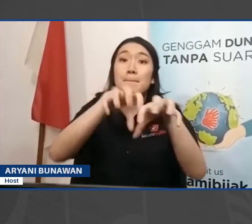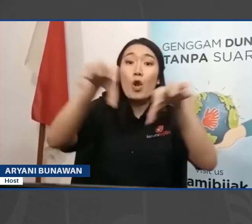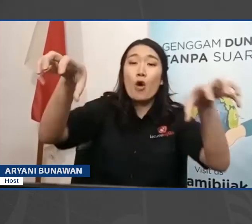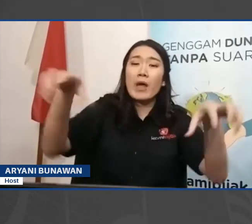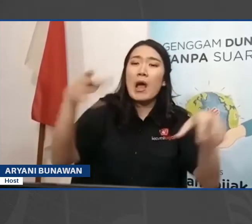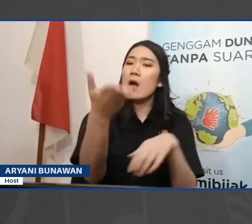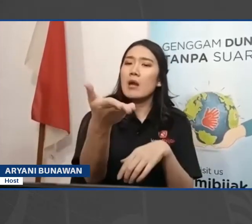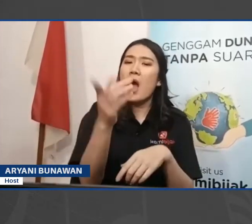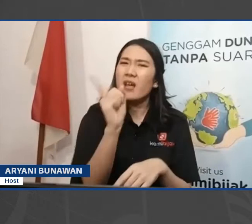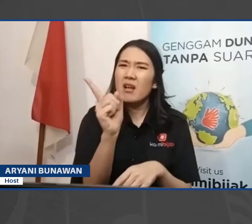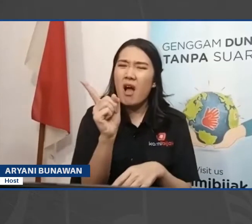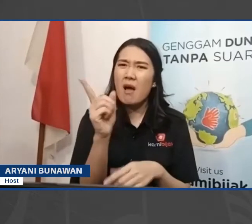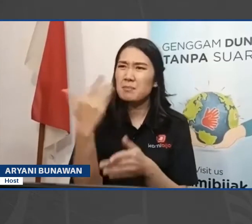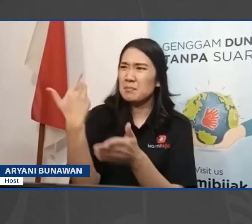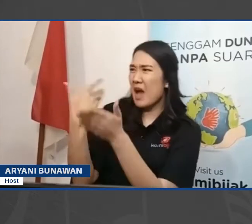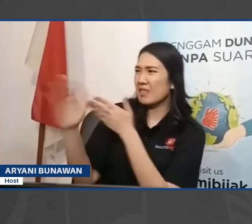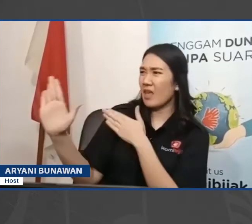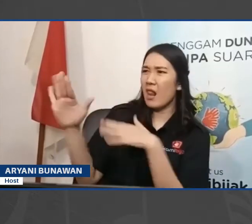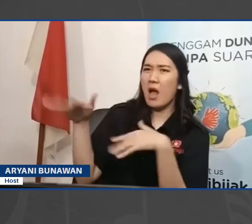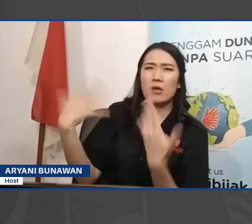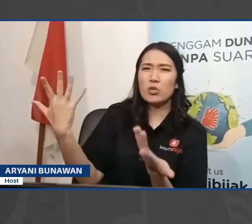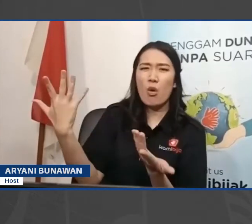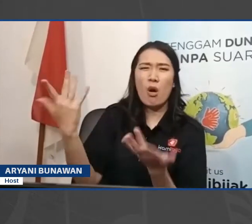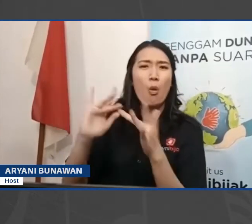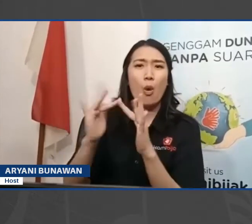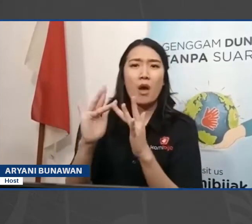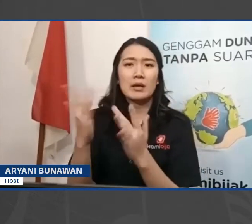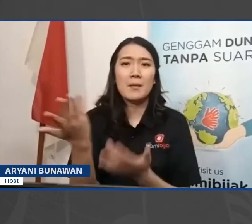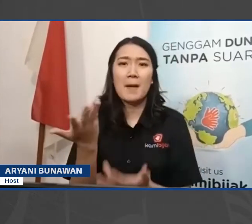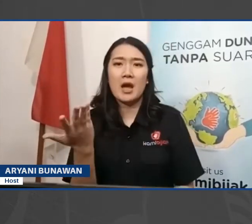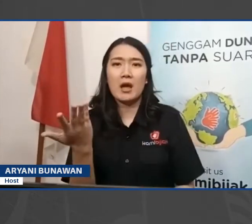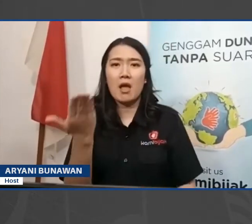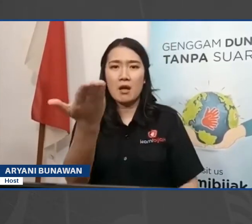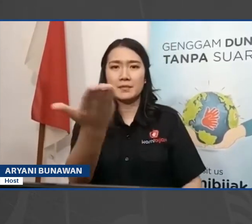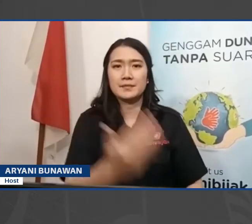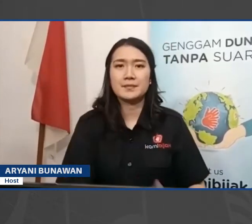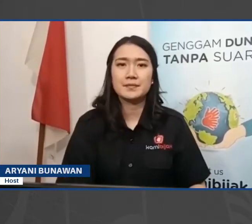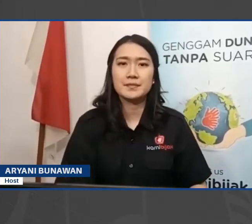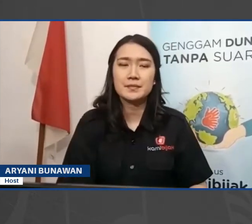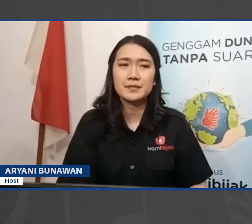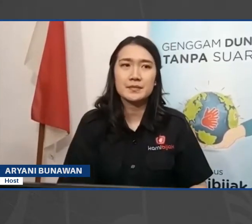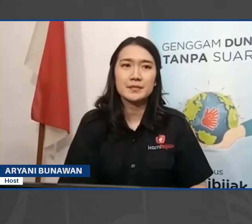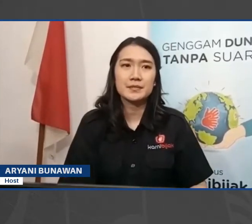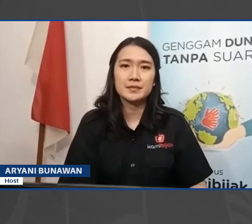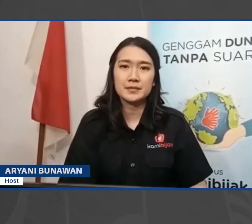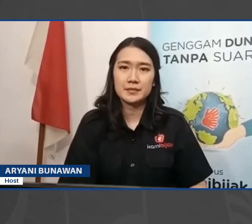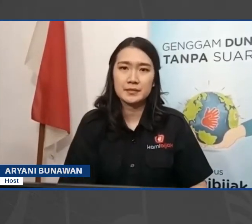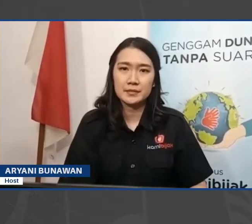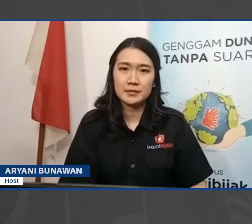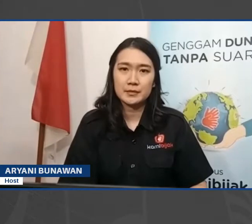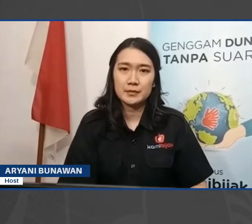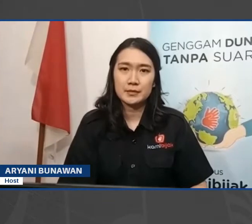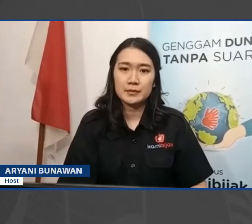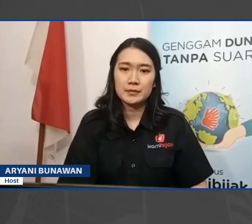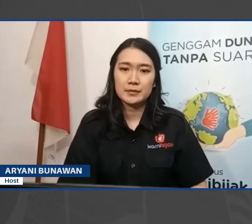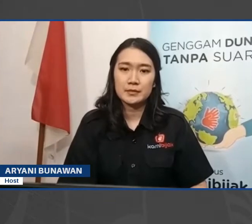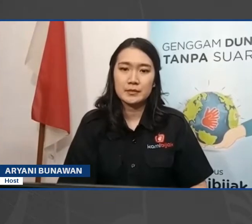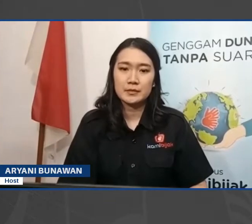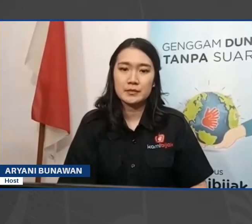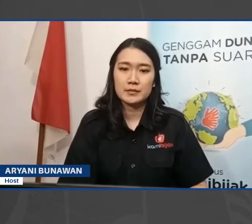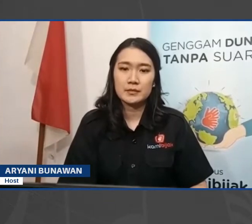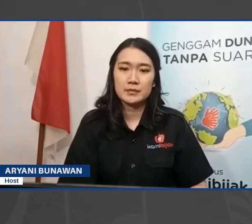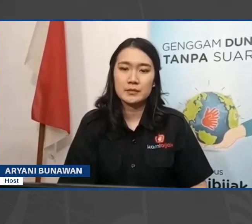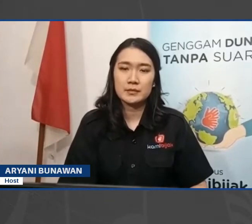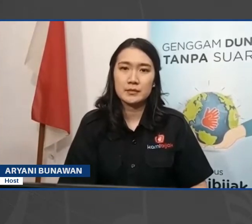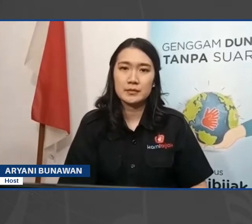Multiline FX itu? Apakah banyak proyek yang dibatalkan atau dialihkan secara daring?